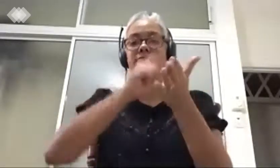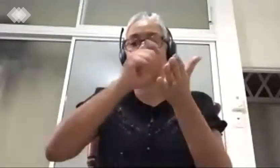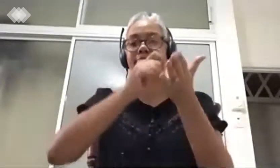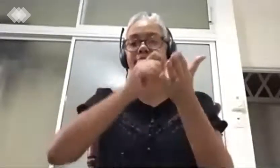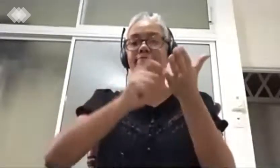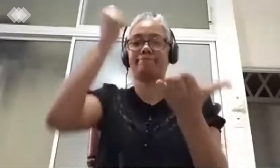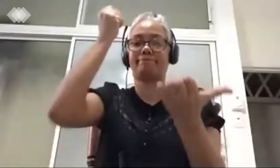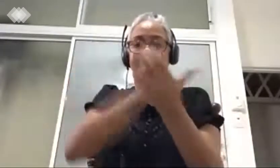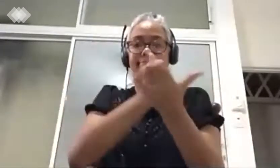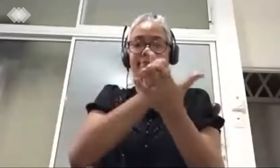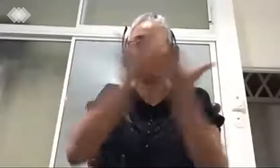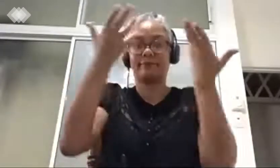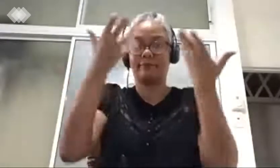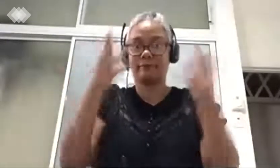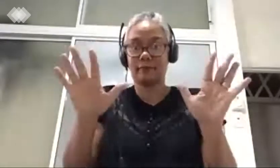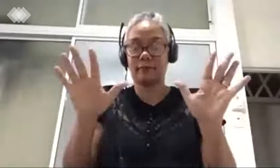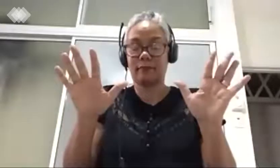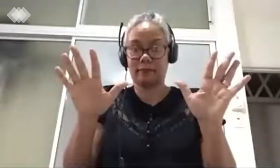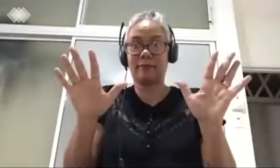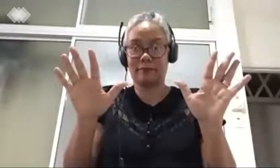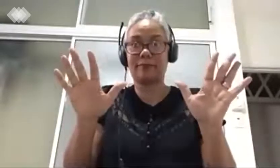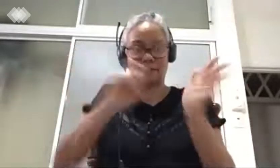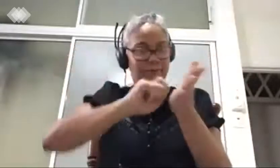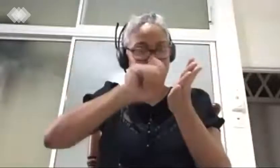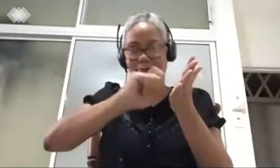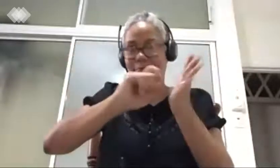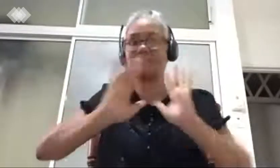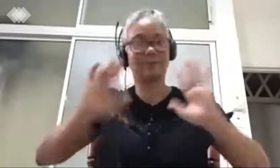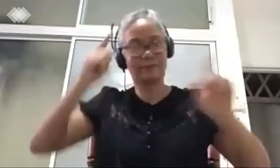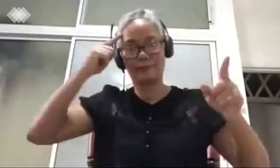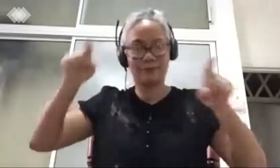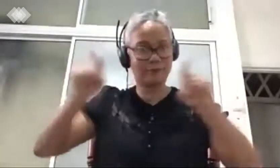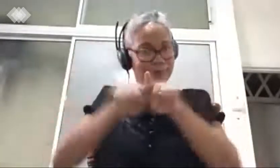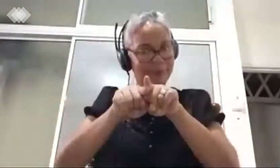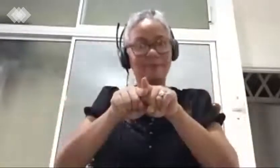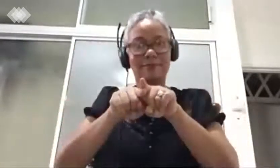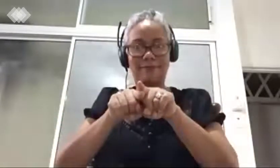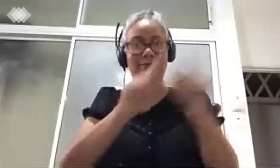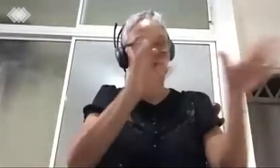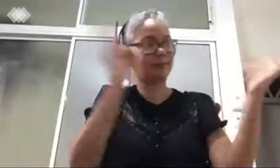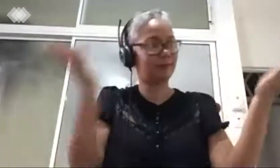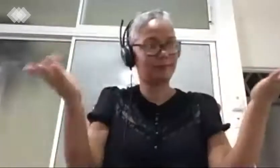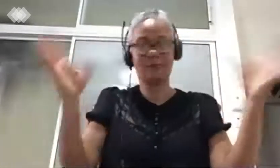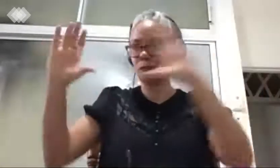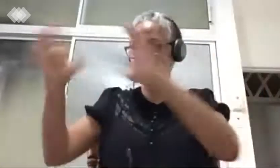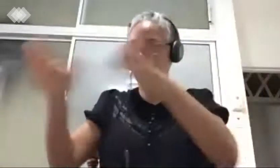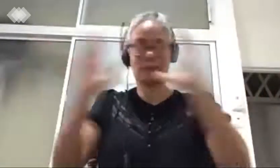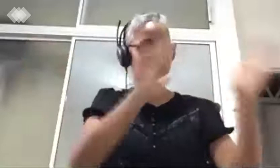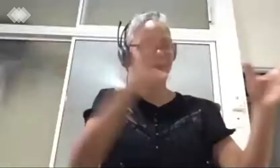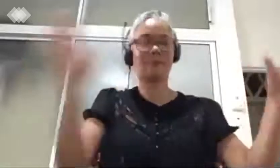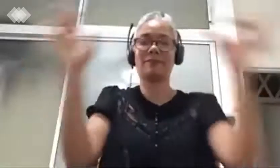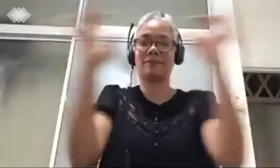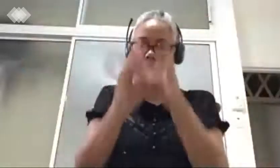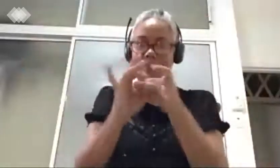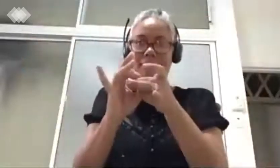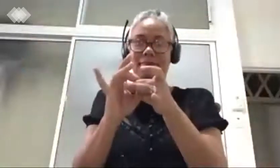Hicimos hace un tiempito y bueno, como mencionaba él, tuvimos nuestra primera